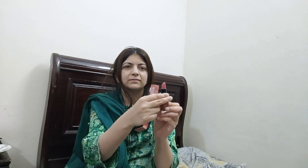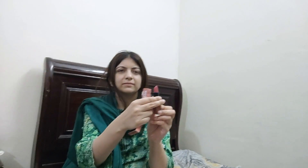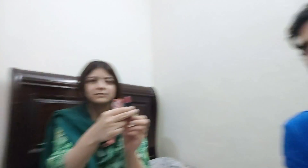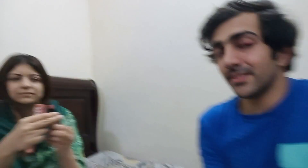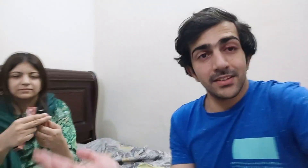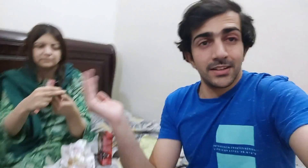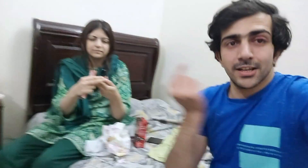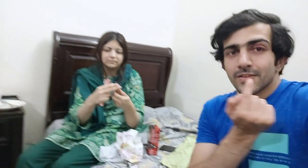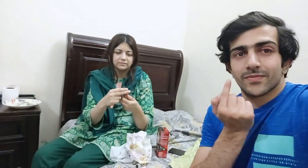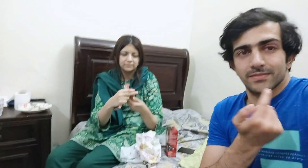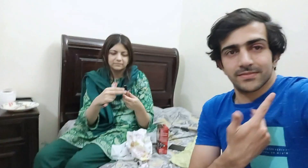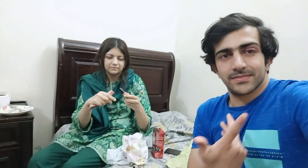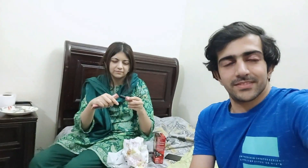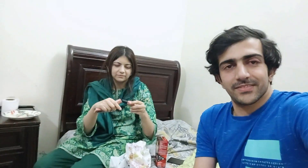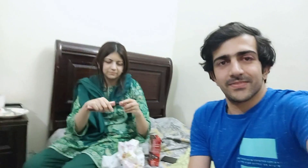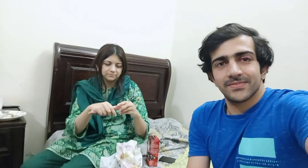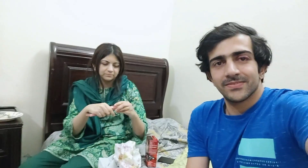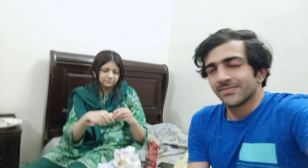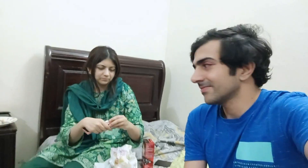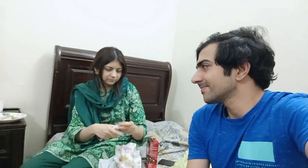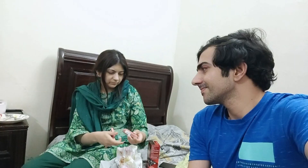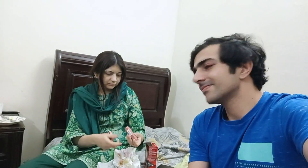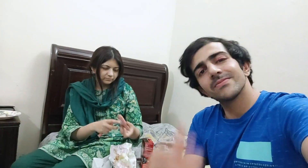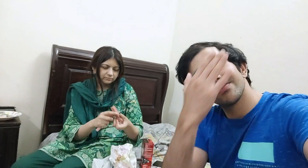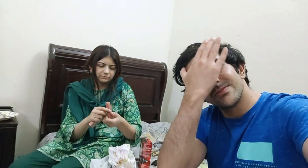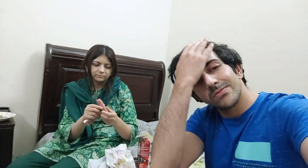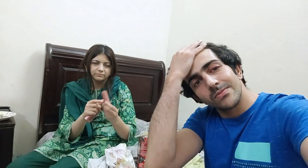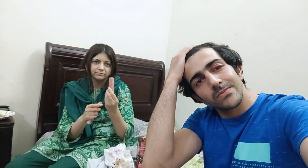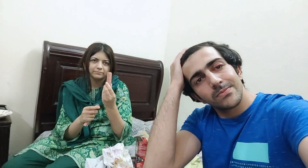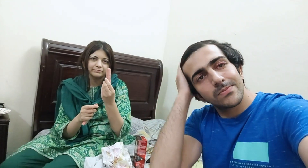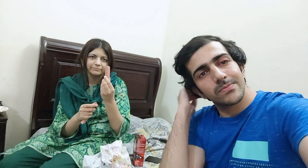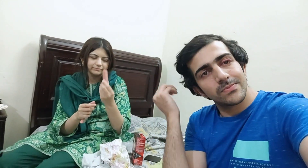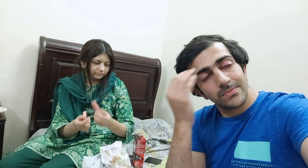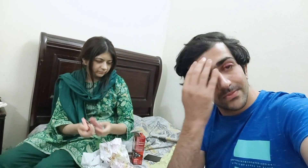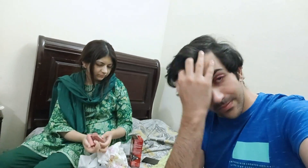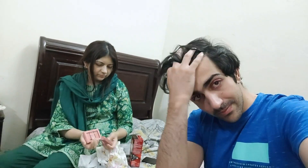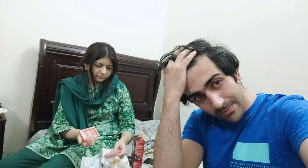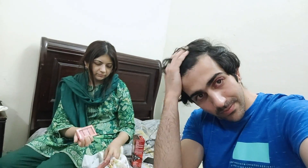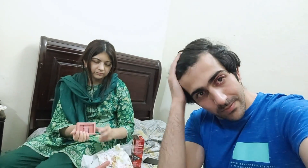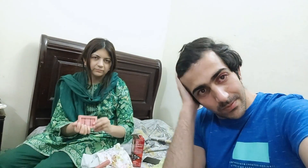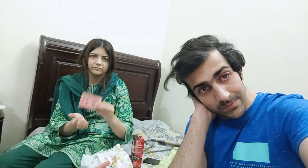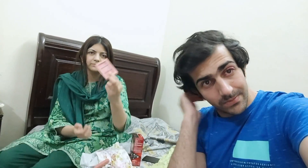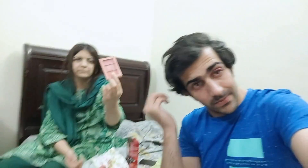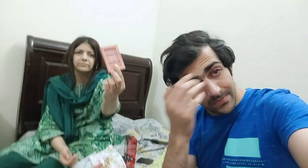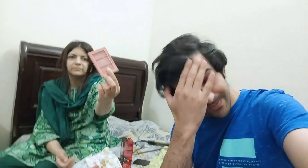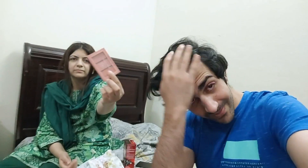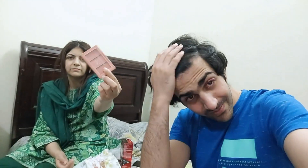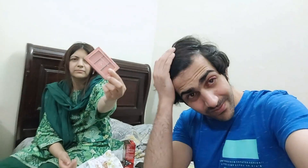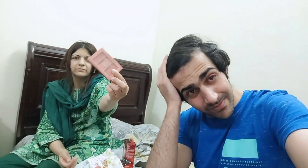ये वाला शेड लेके आई हूँ, मैं क्या करूँ तुम्हारी लिपस्टिक का। अच्छा एनीवेज, ब्लश